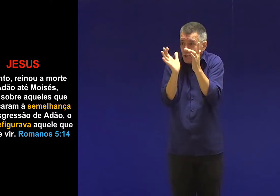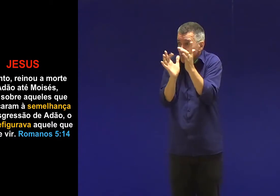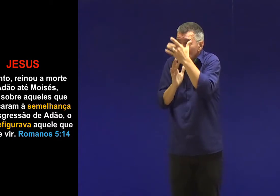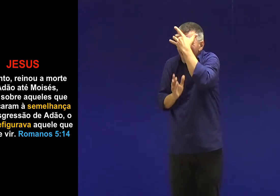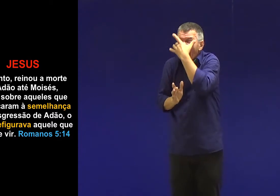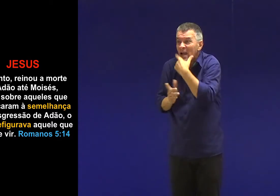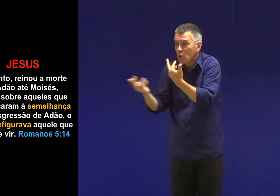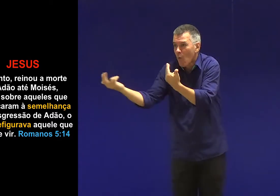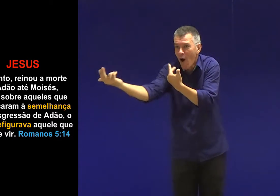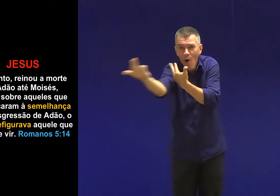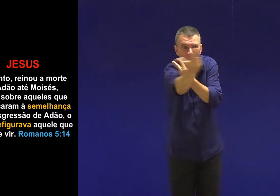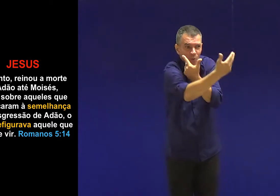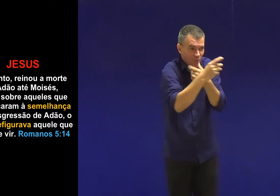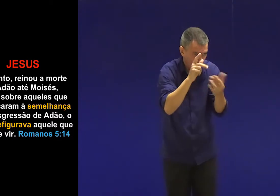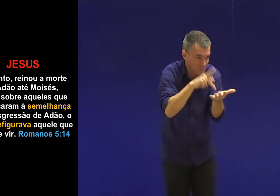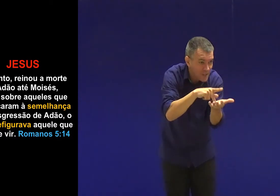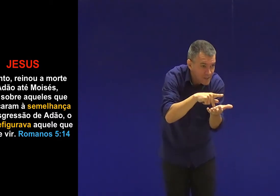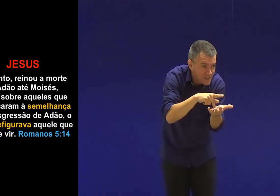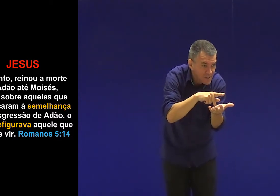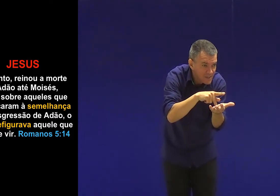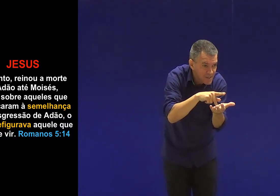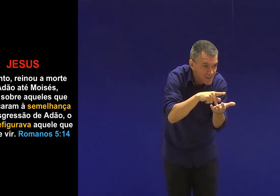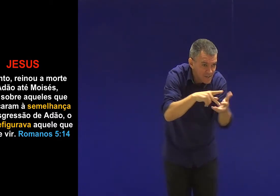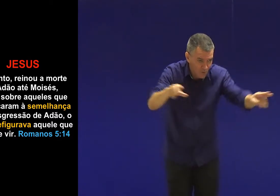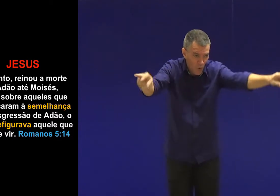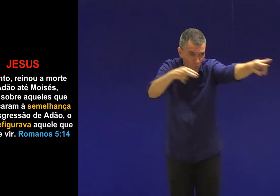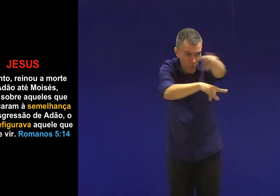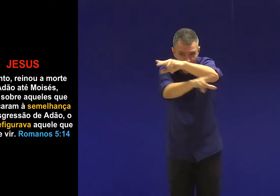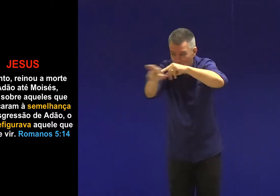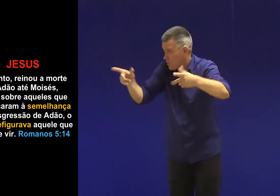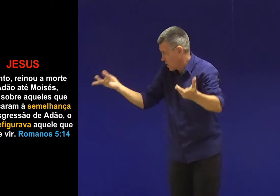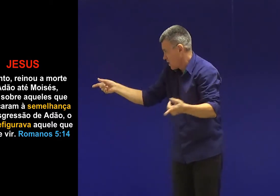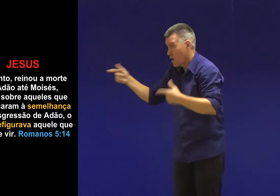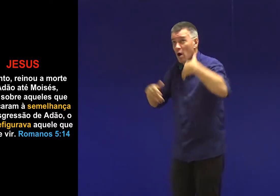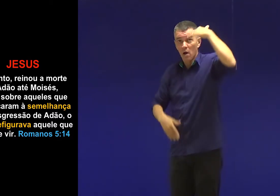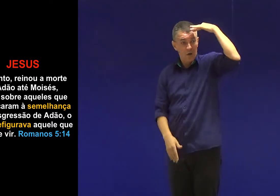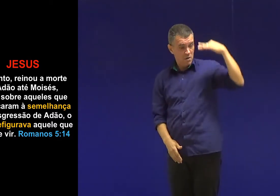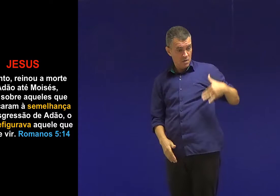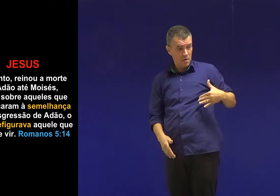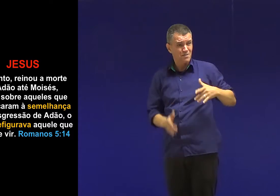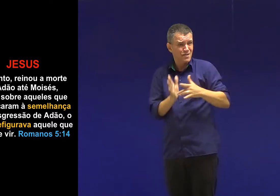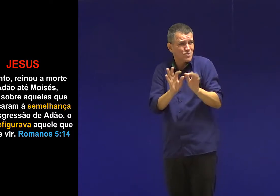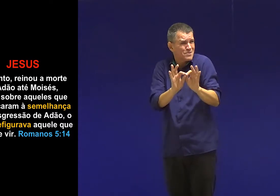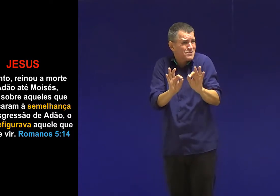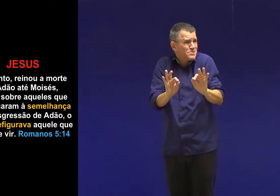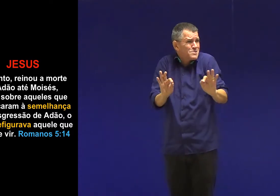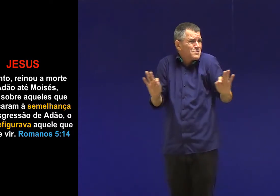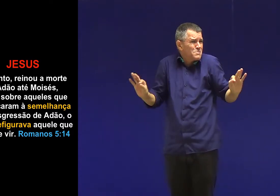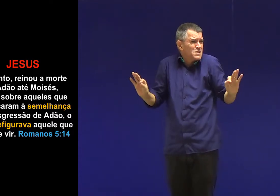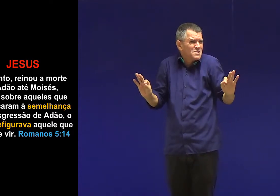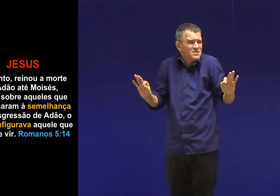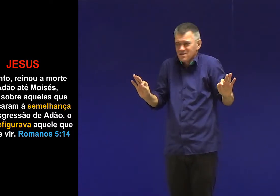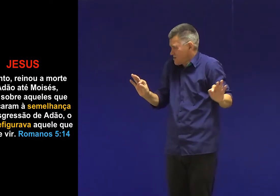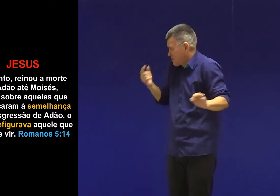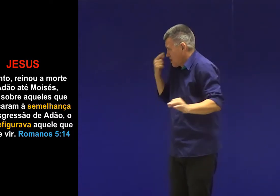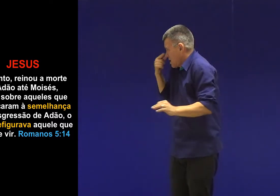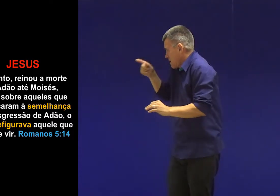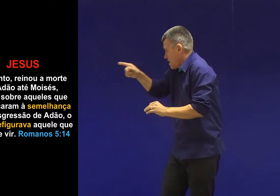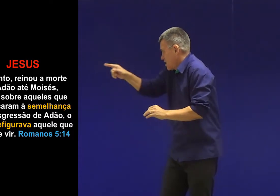E então chegou o tempo de Jesus. Jesus nasceu humano. Vocês sabem, né? Ele tinha estatura. Ele era uma pessoa